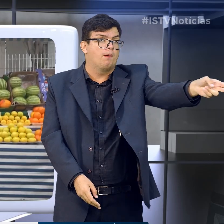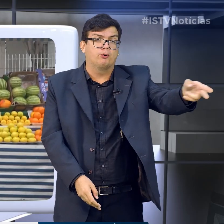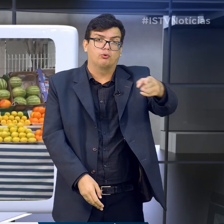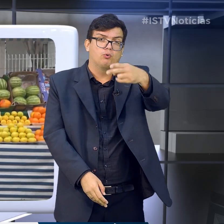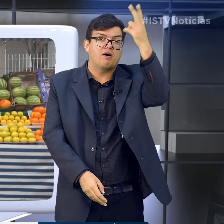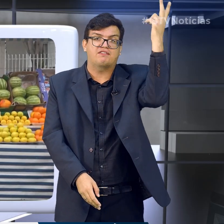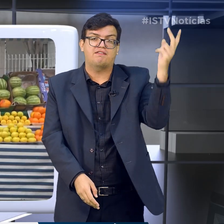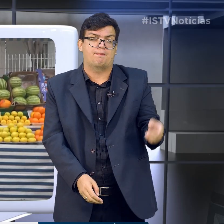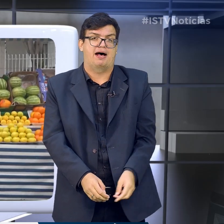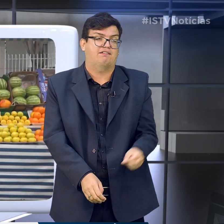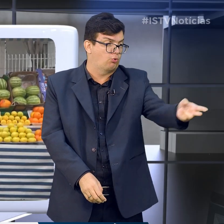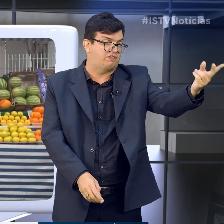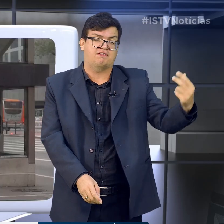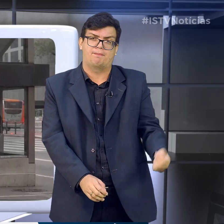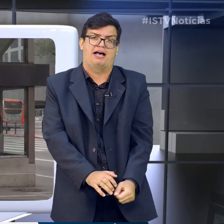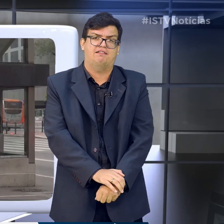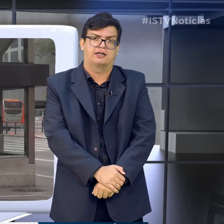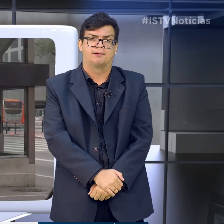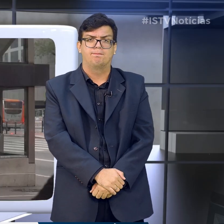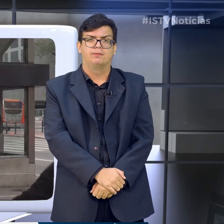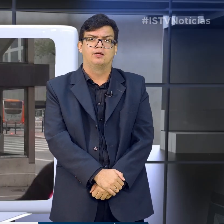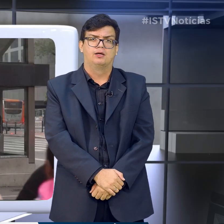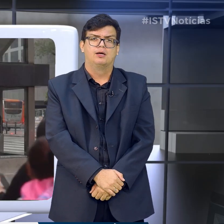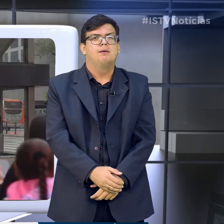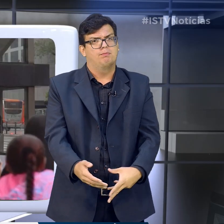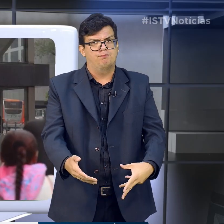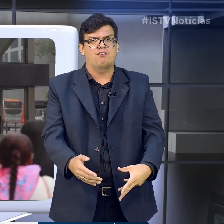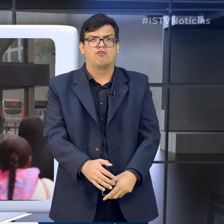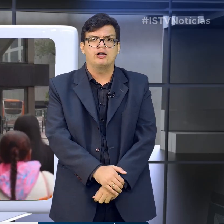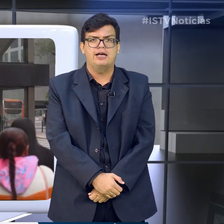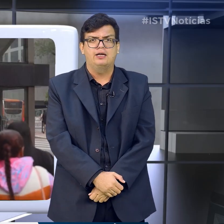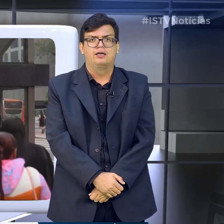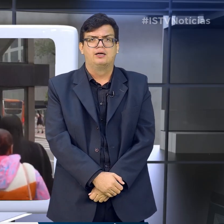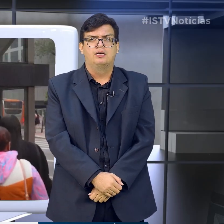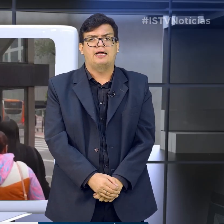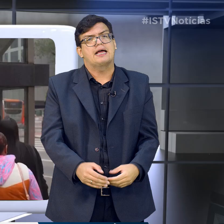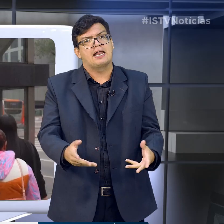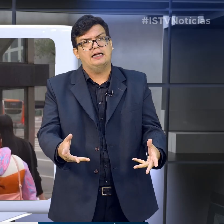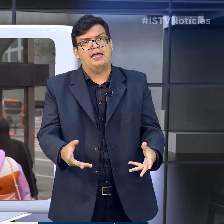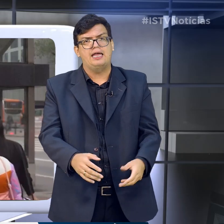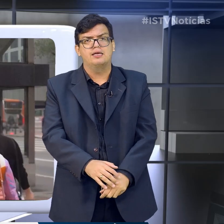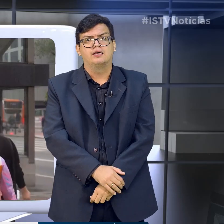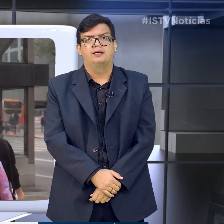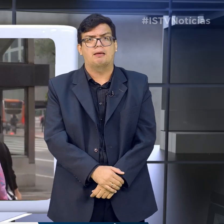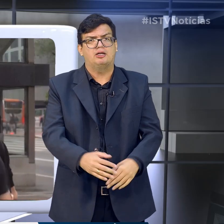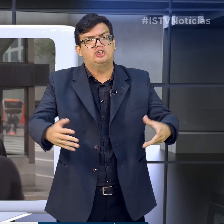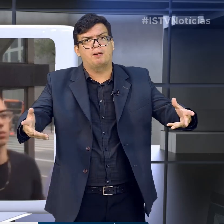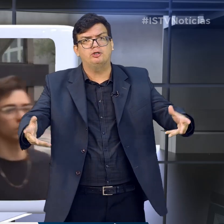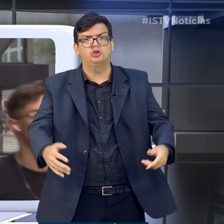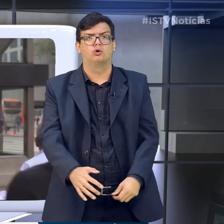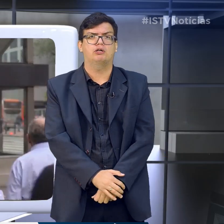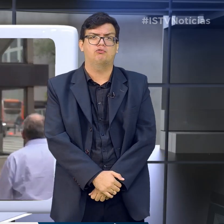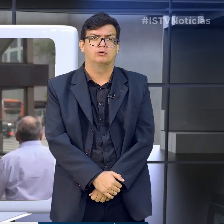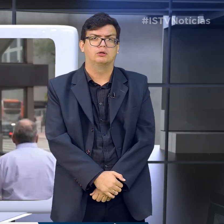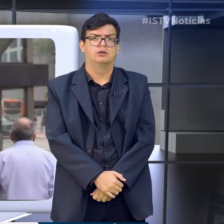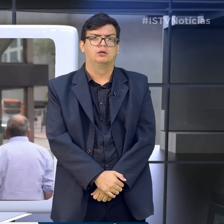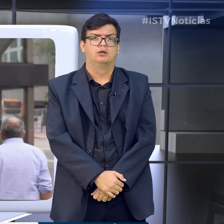eu compro uma cesta básica por favor né quer enganar quem quer mentir para mentiroso